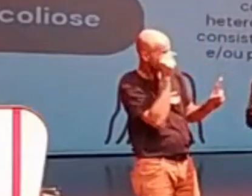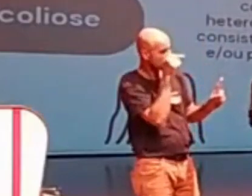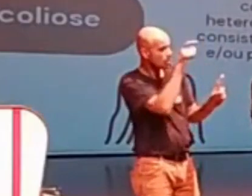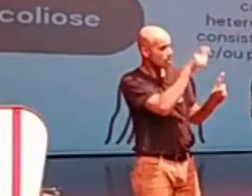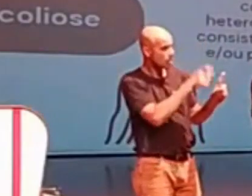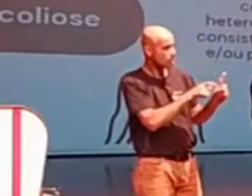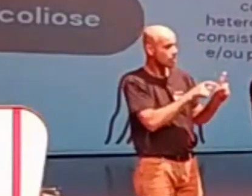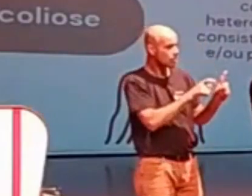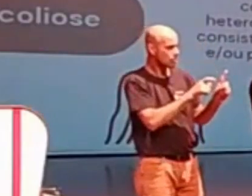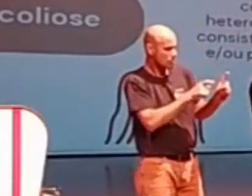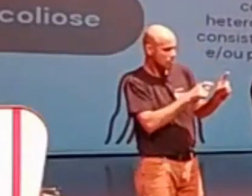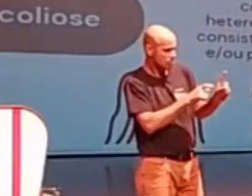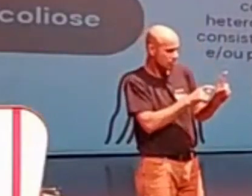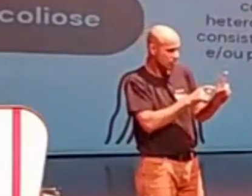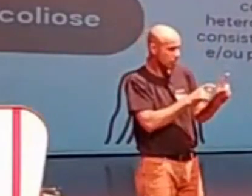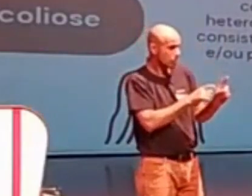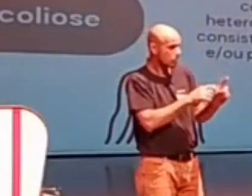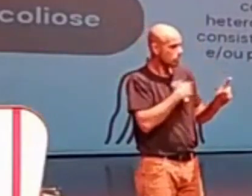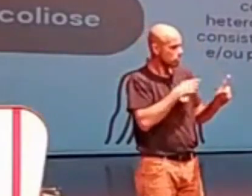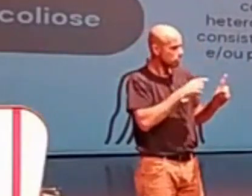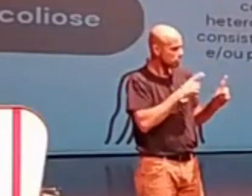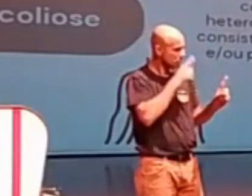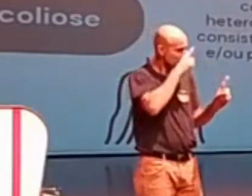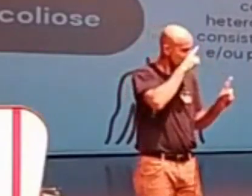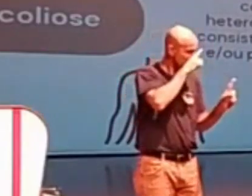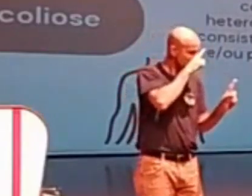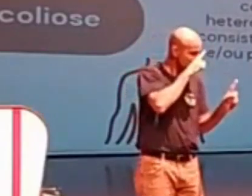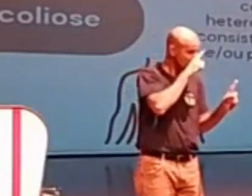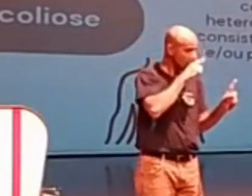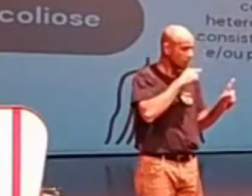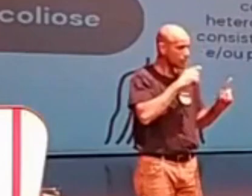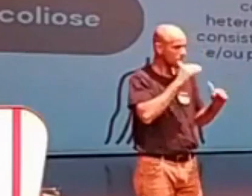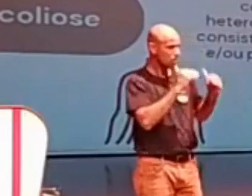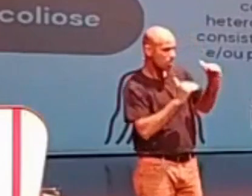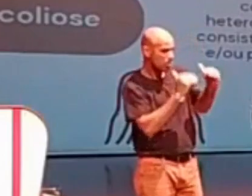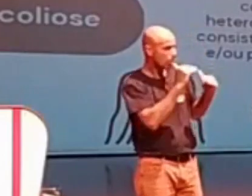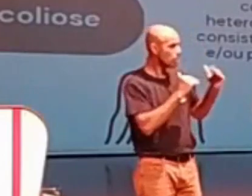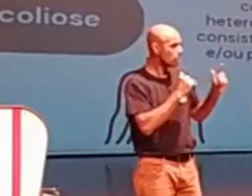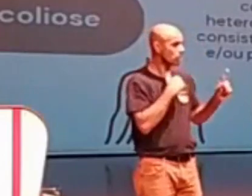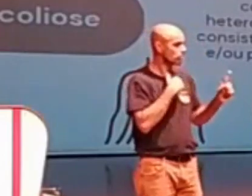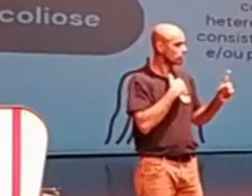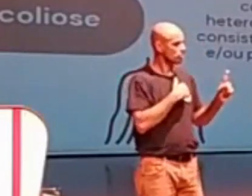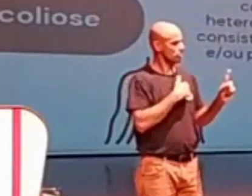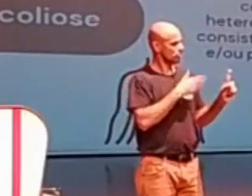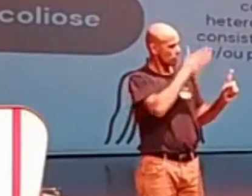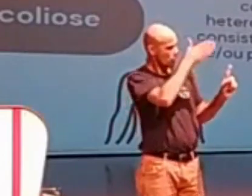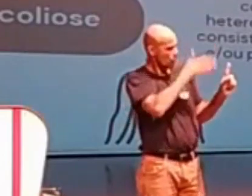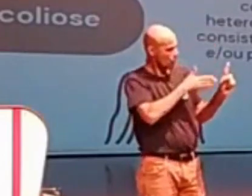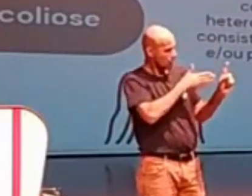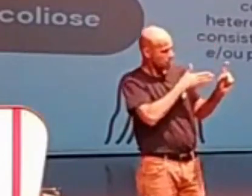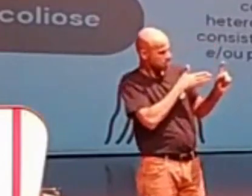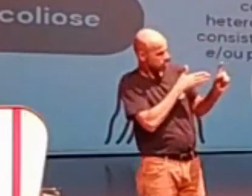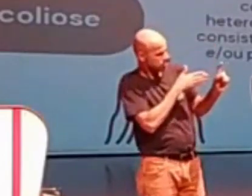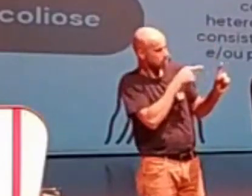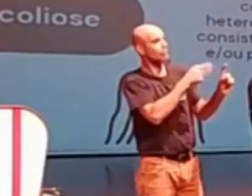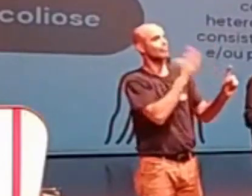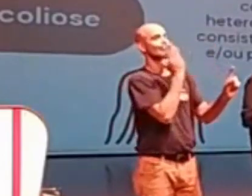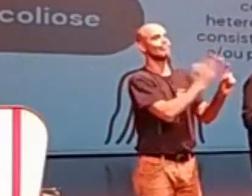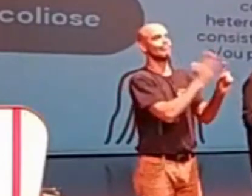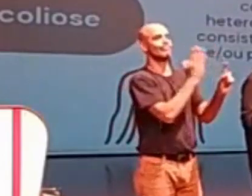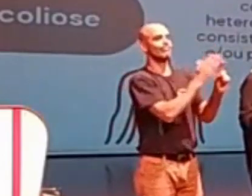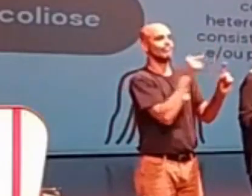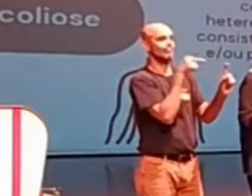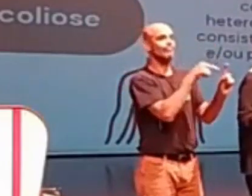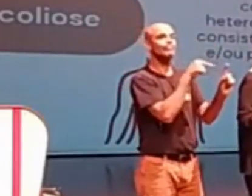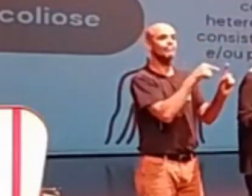essa alteração está maior, é aquilo que não está dentro dos nossos parâmetros, a pessoa não está no alinhamento normal dela, a gente poderia começar